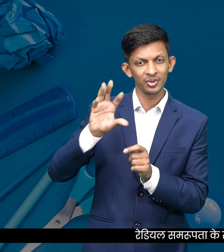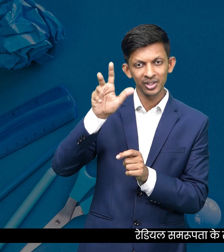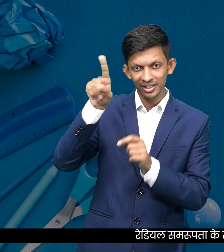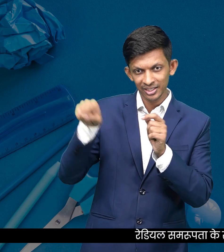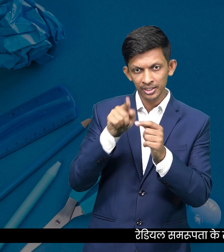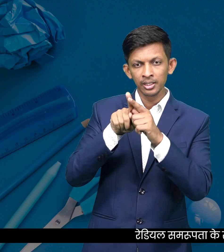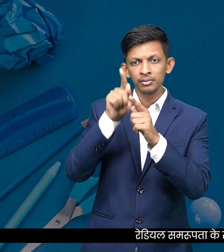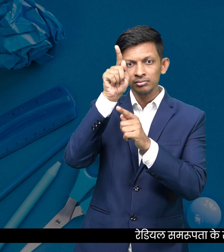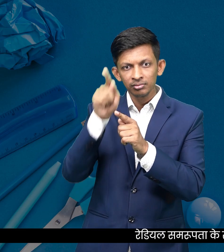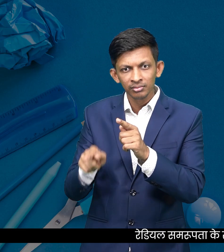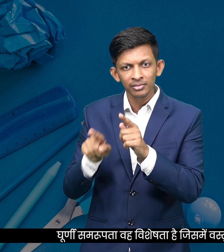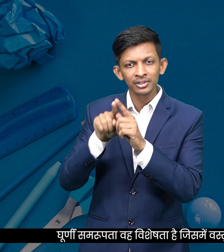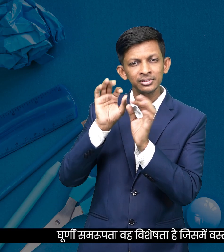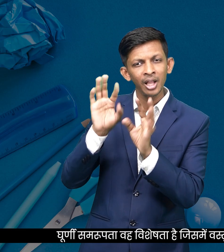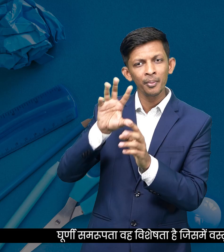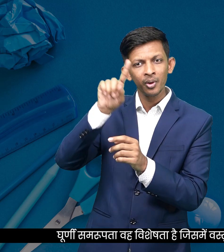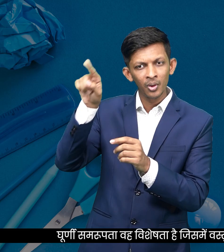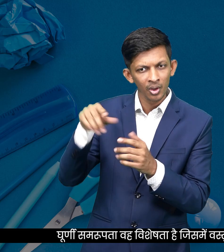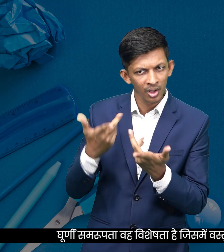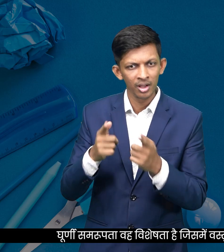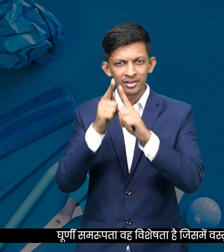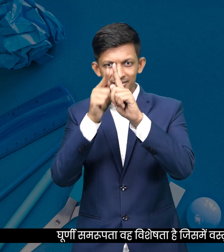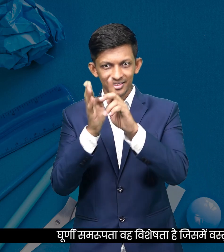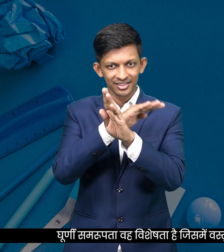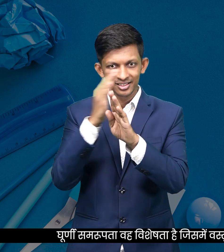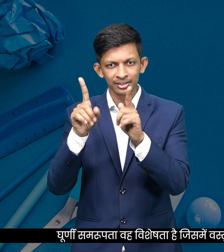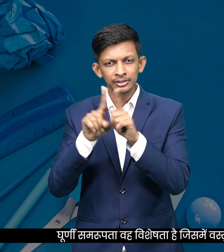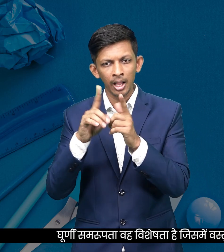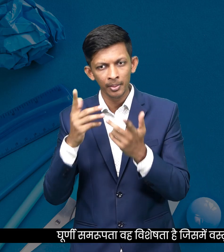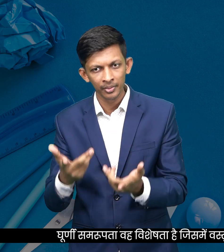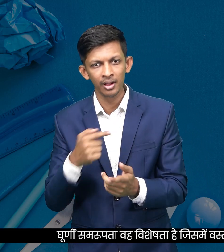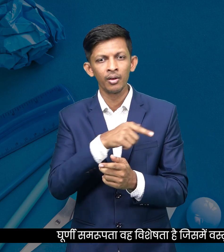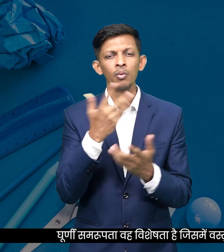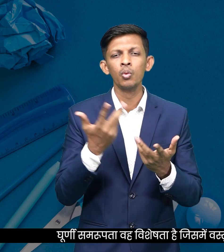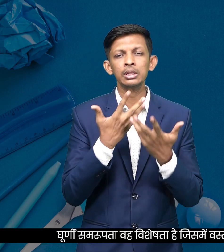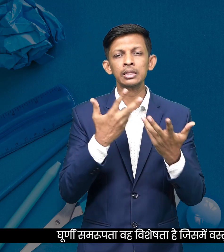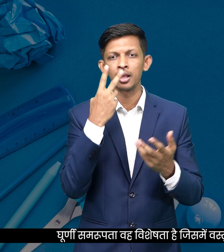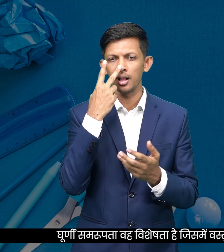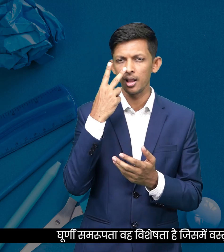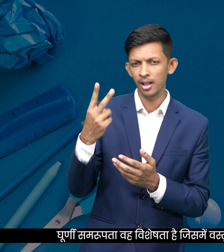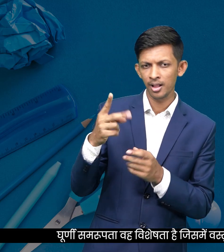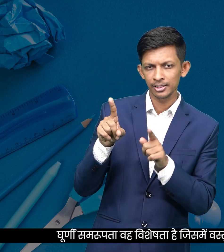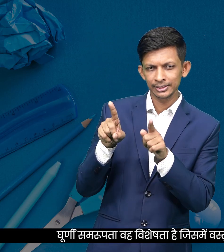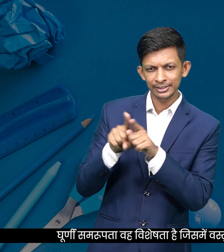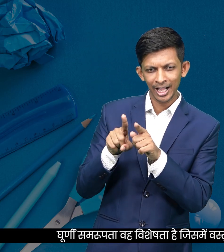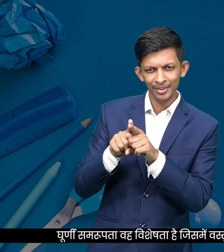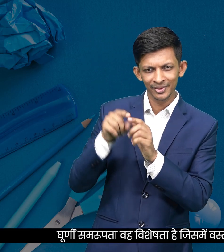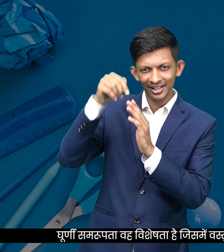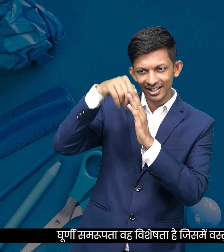भी जाना जाता है। घूर्णी समरूपता वह विशेषता है जिसमें वस्तु इसके घूर्णन के बावजूद